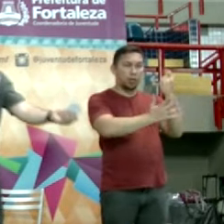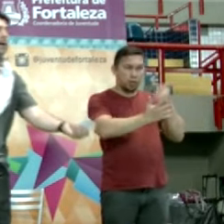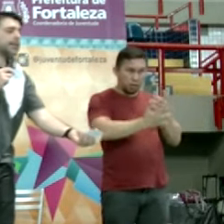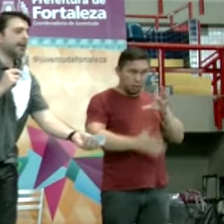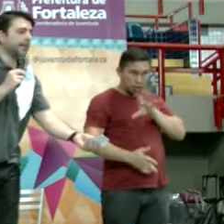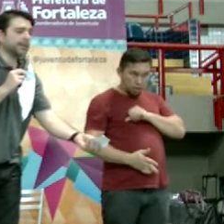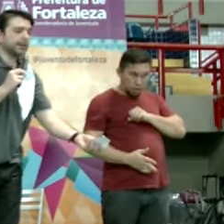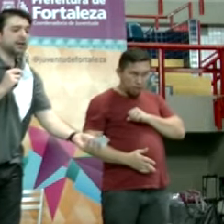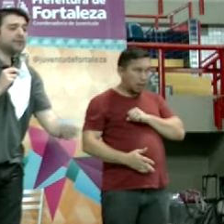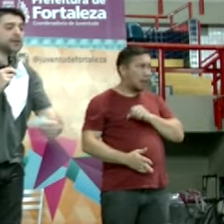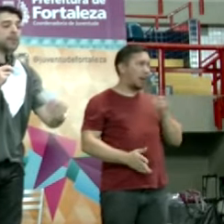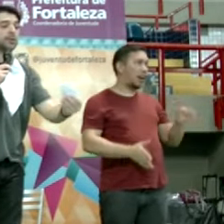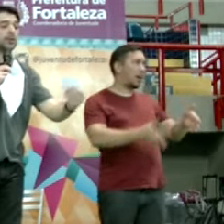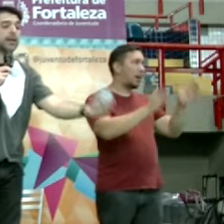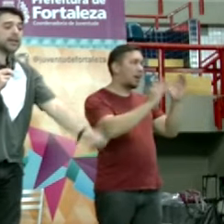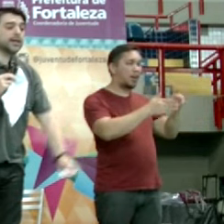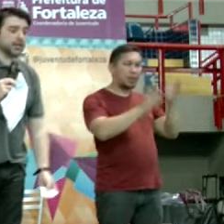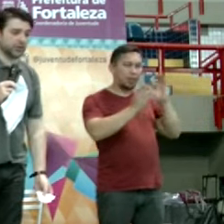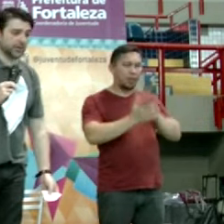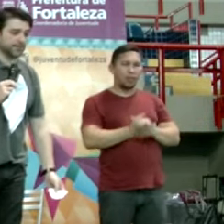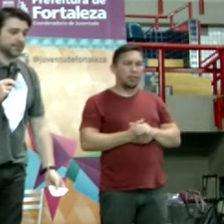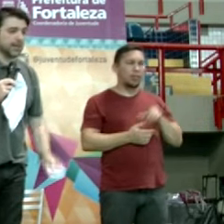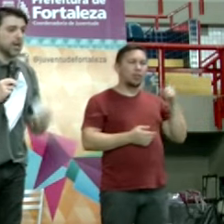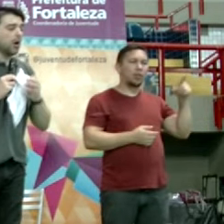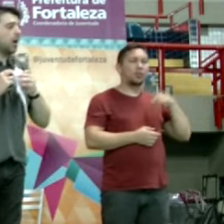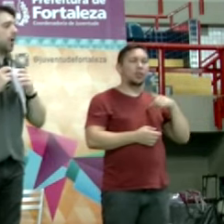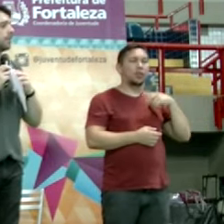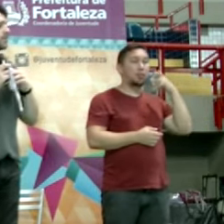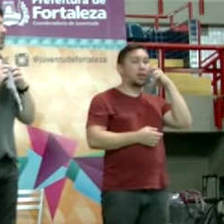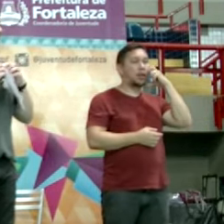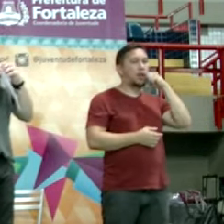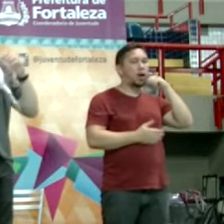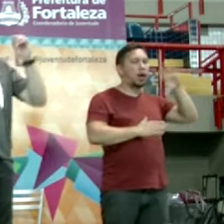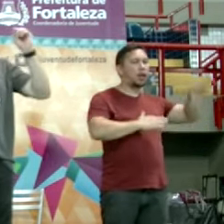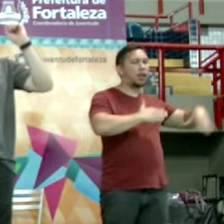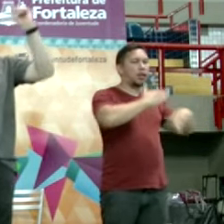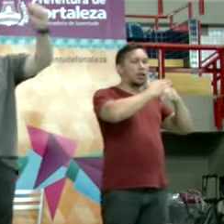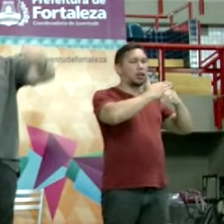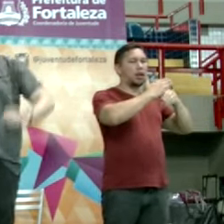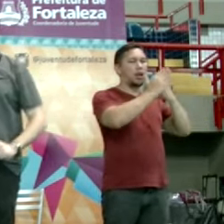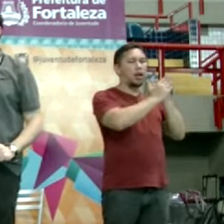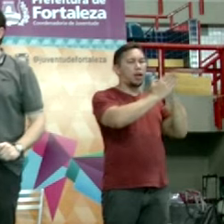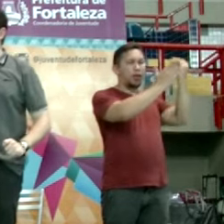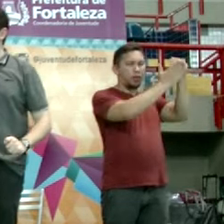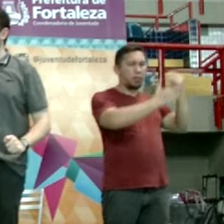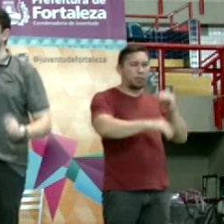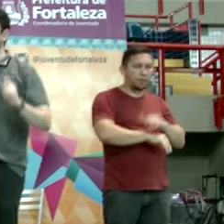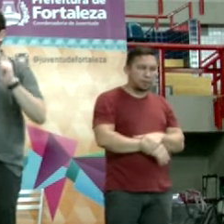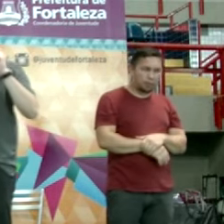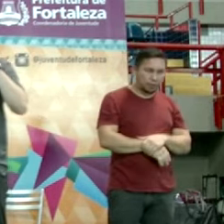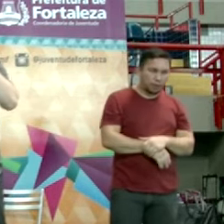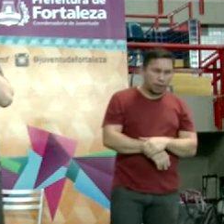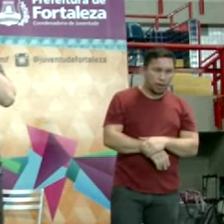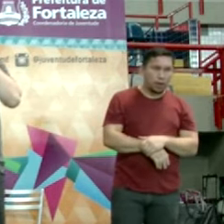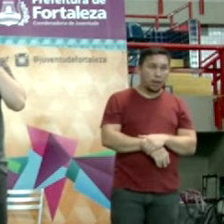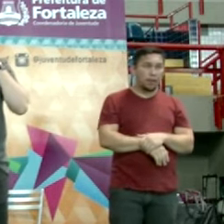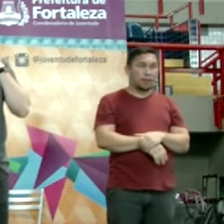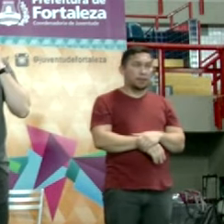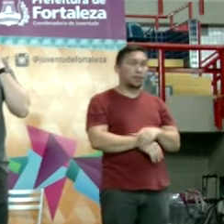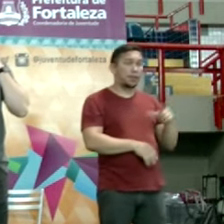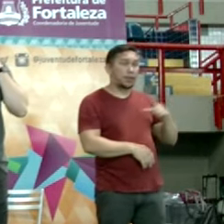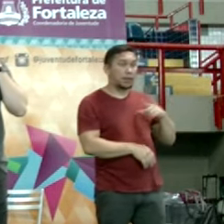dizer que ela ame cada apartamento que ela faz para poder ter uma renda extra. Ó, gente, falar uma coisa muito importante para vocês.